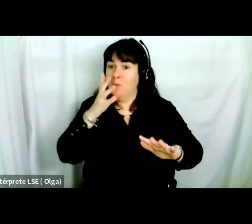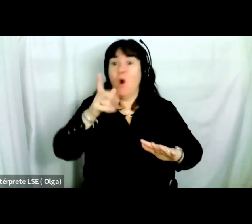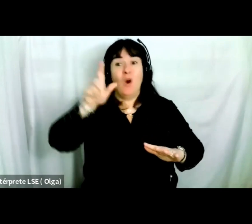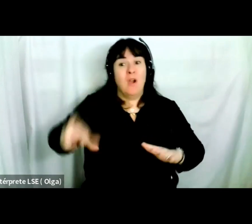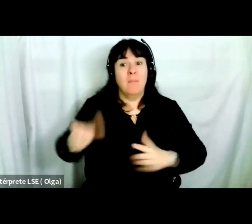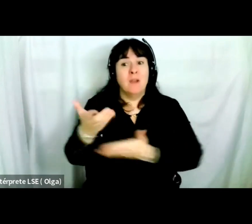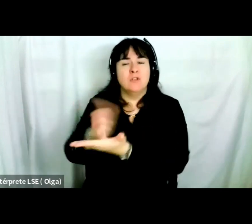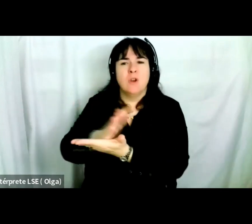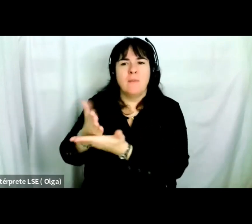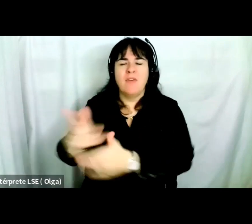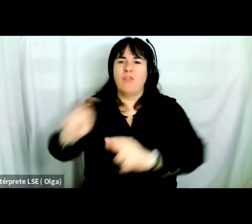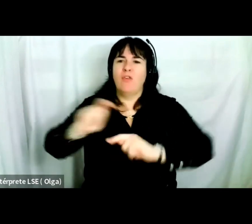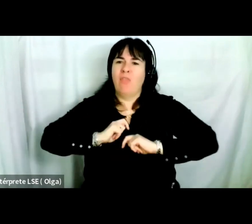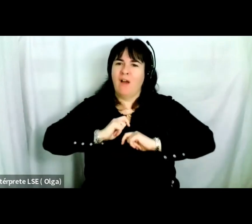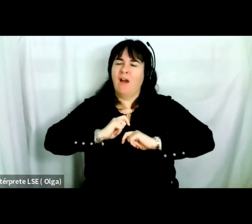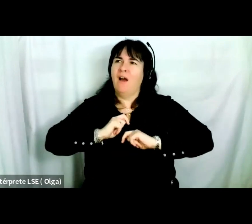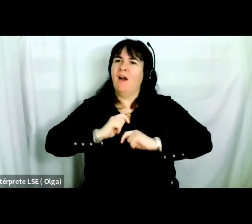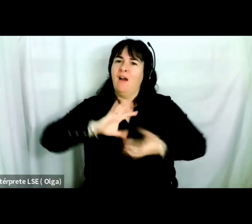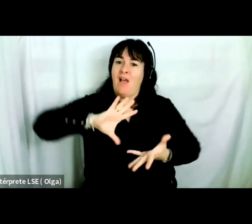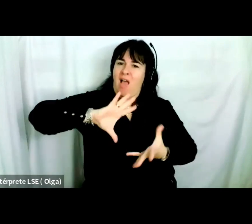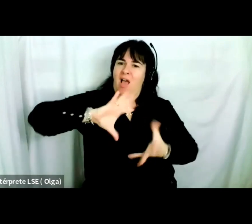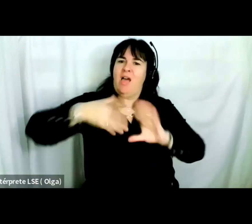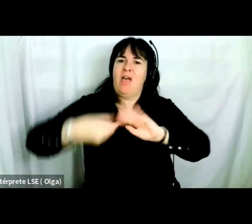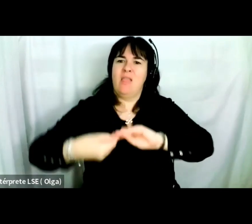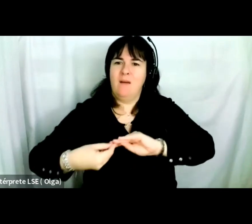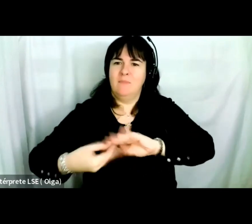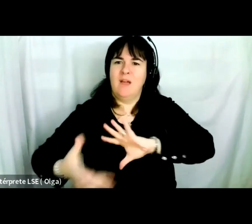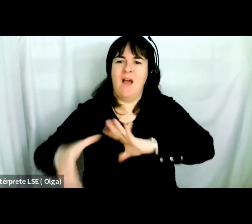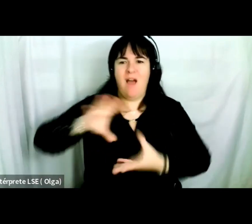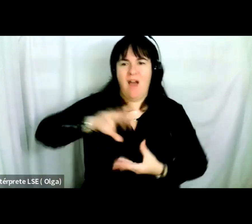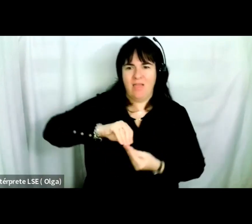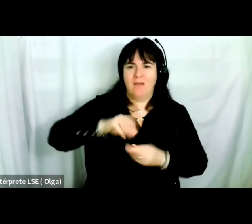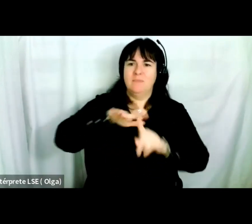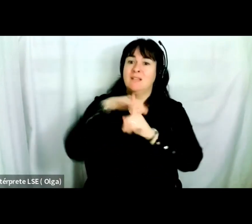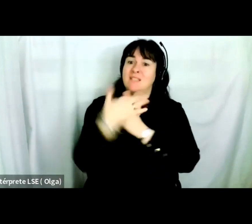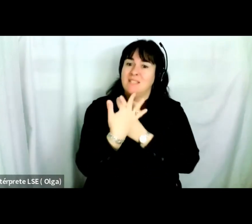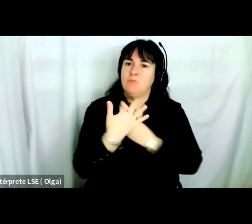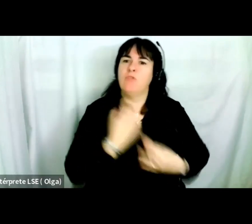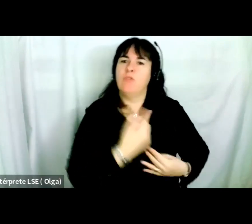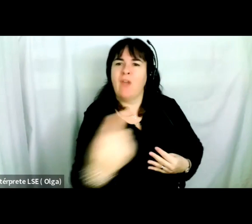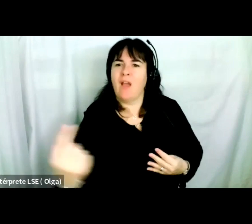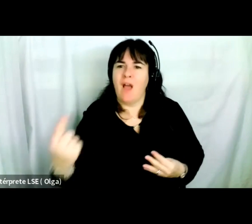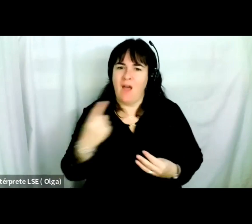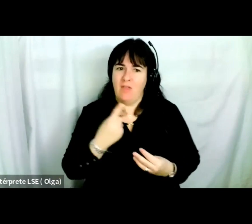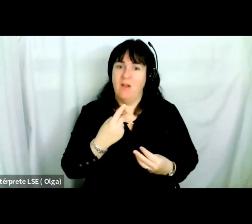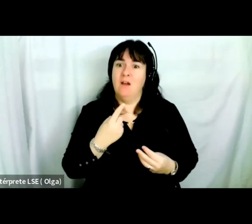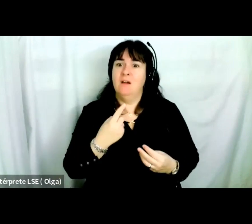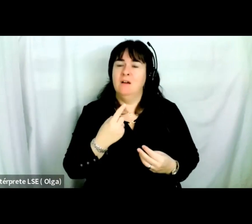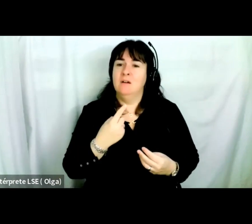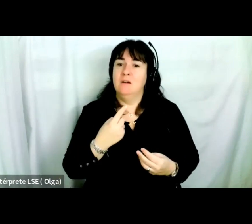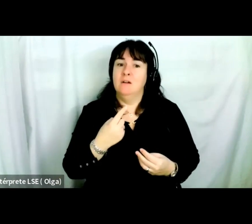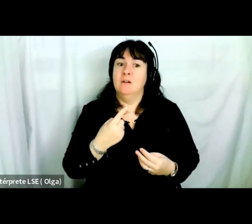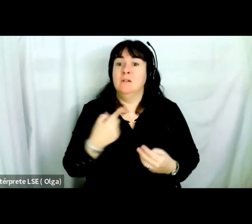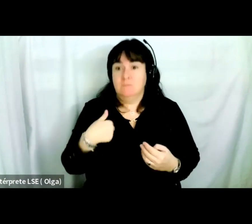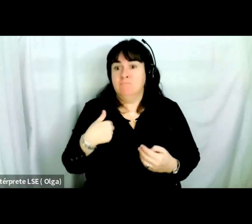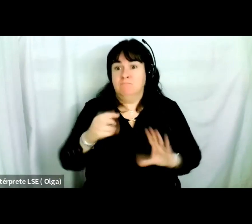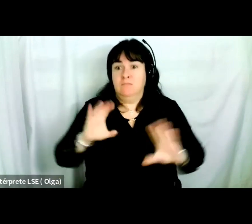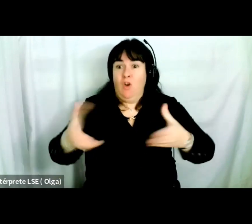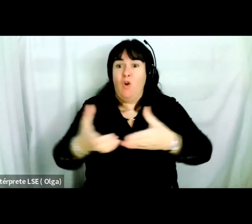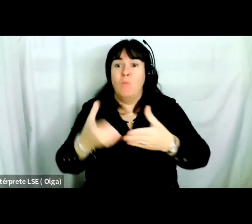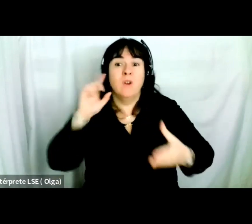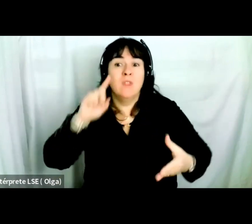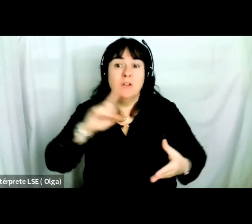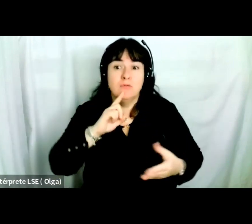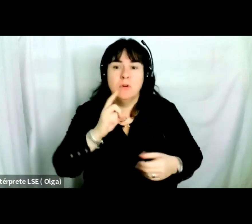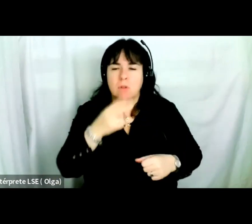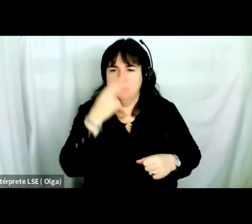hace es también adaptarse a la situación de cada una de las partes. Y en este caso, a la comunidad sorda le